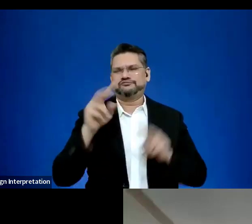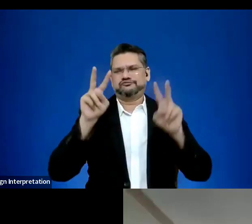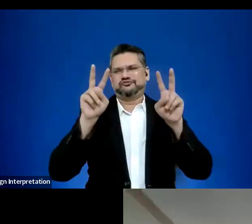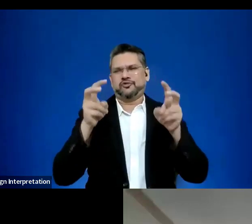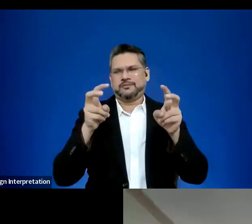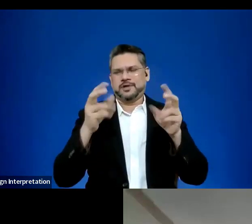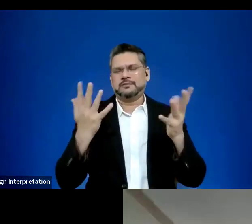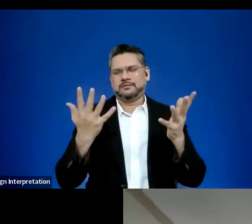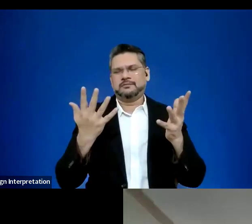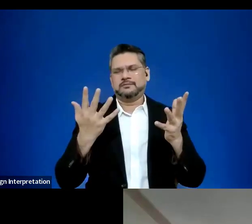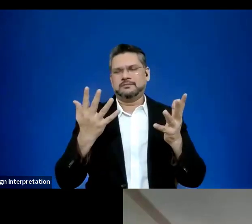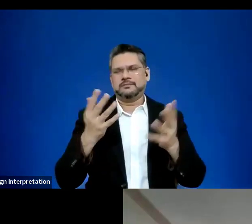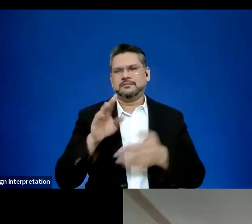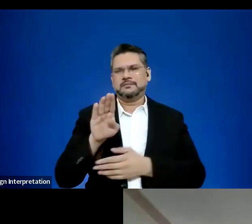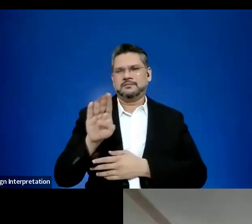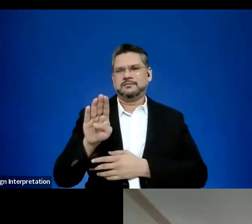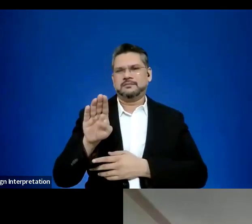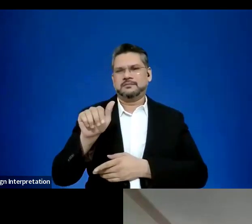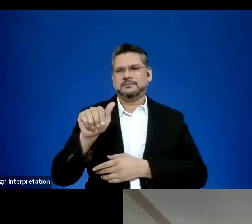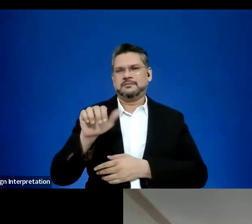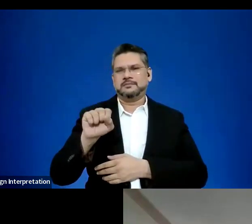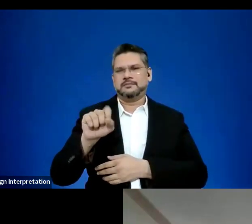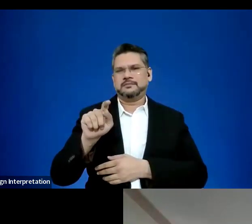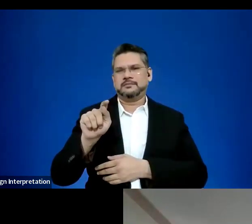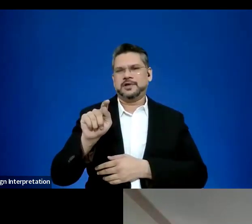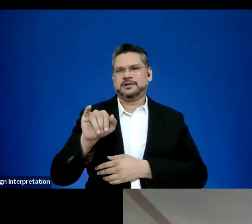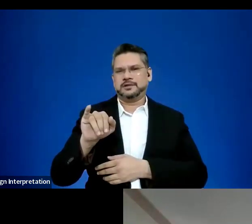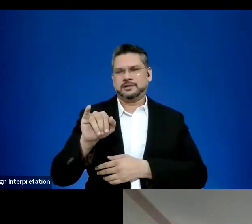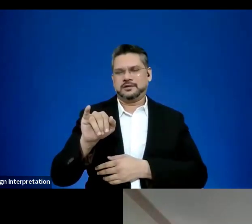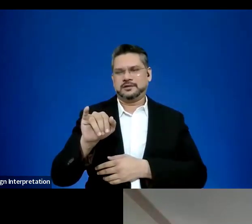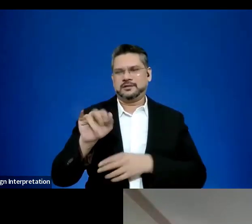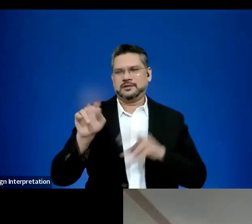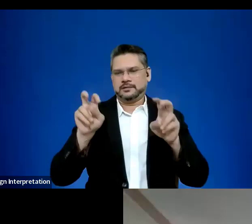他都是在谈论 Busty。